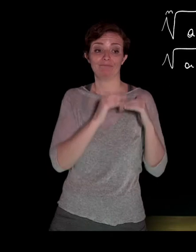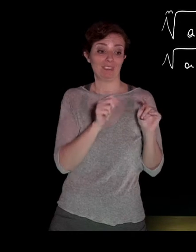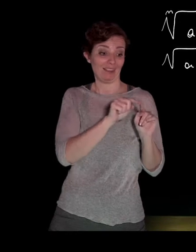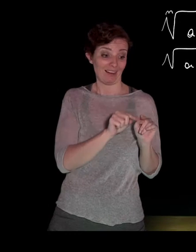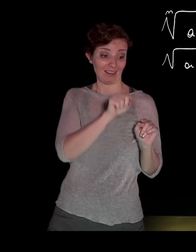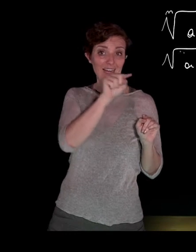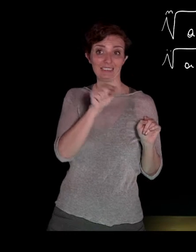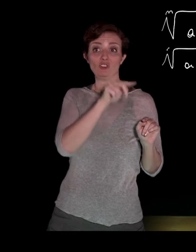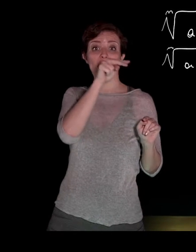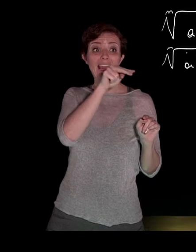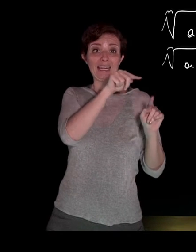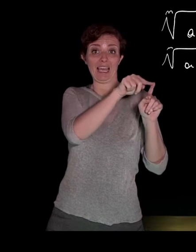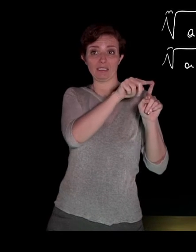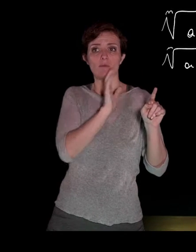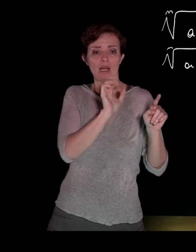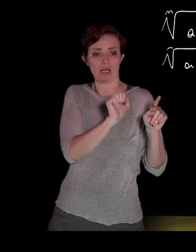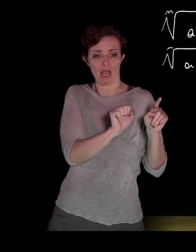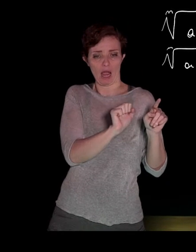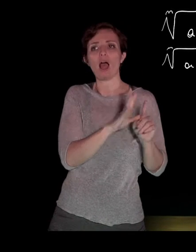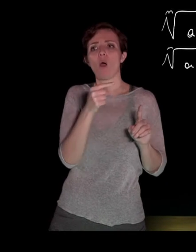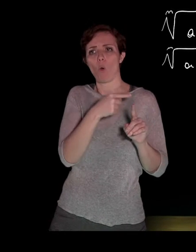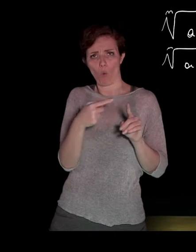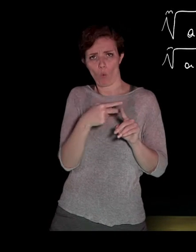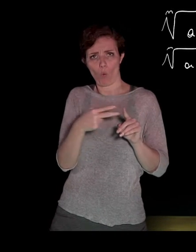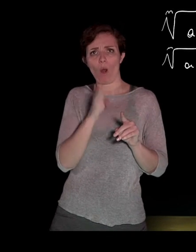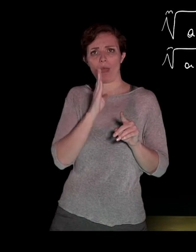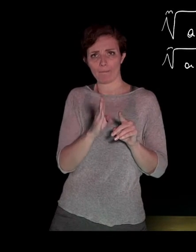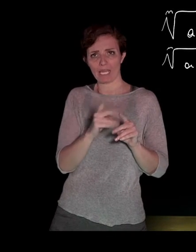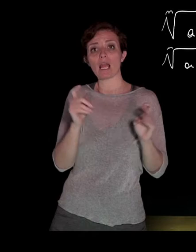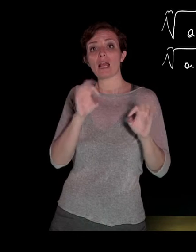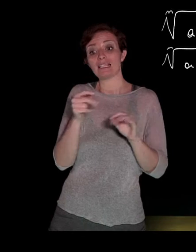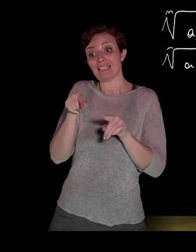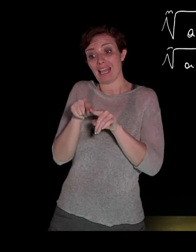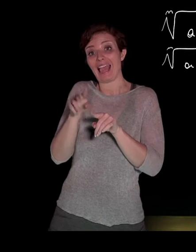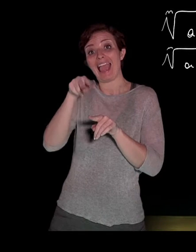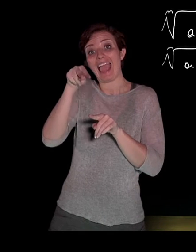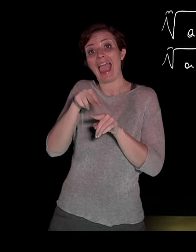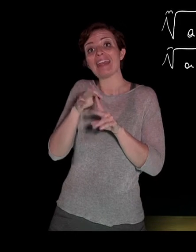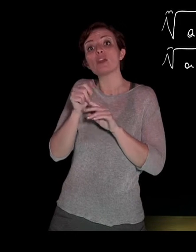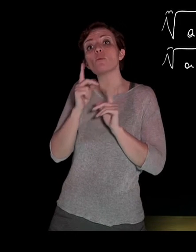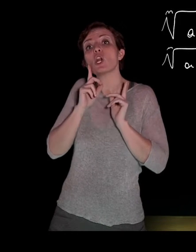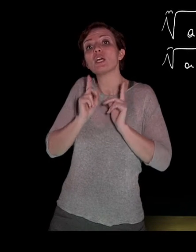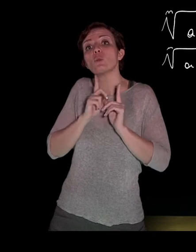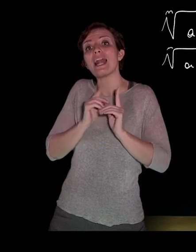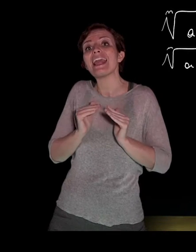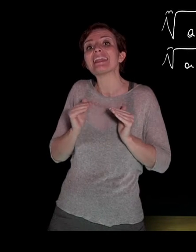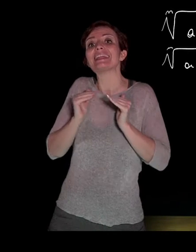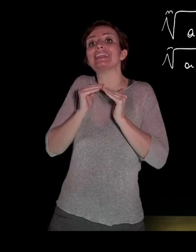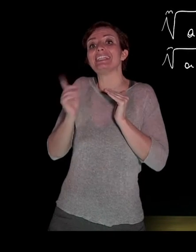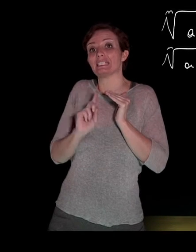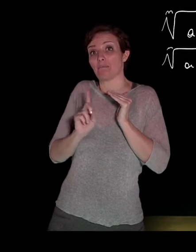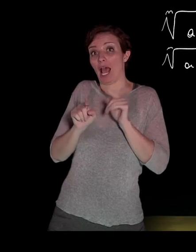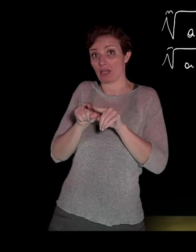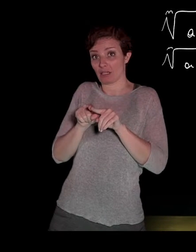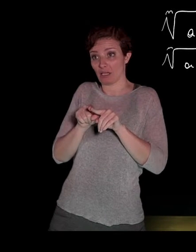radice ennesima via uguale a b sia caratterizzato da n numero naturale dispari